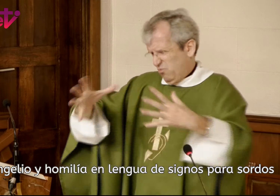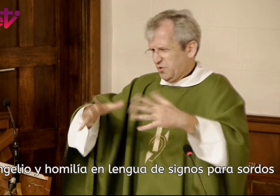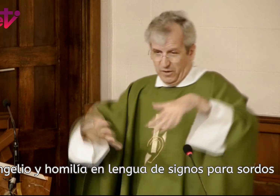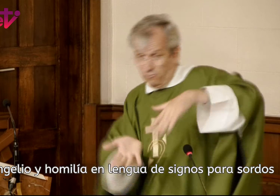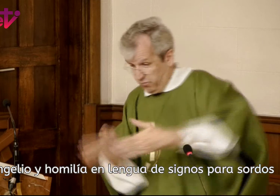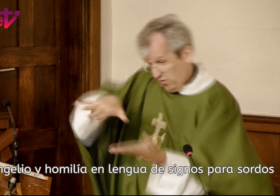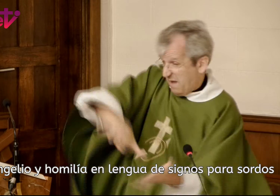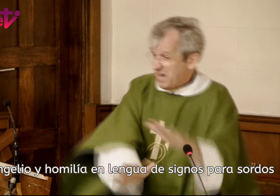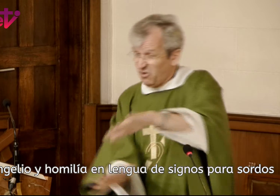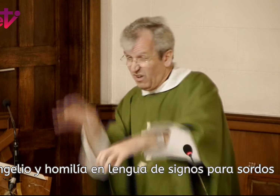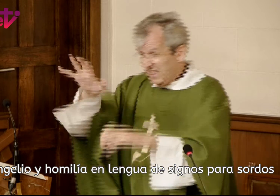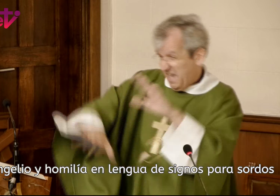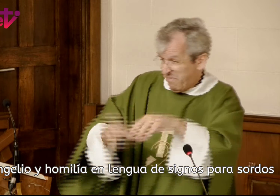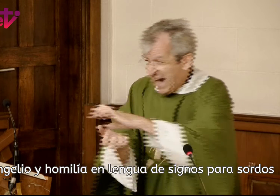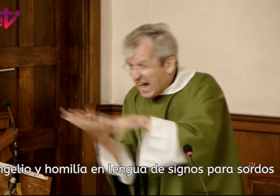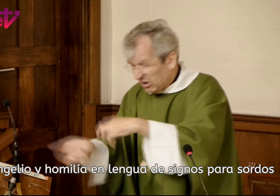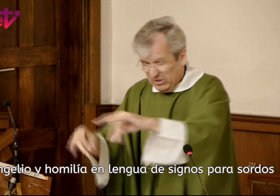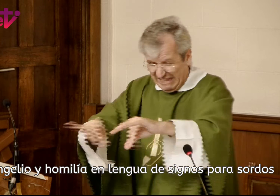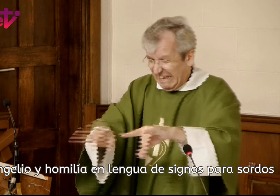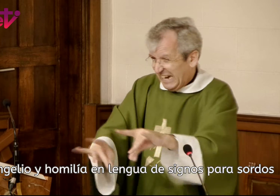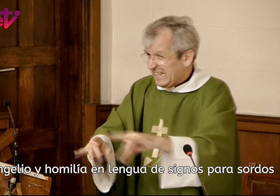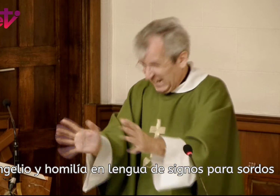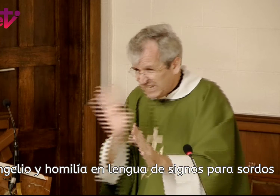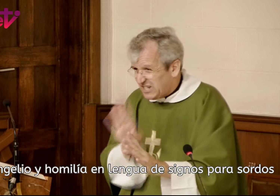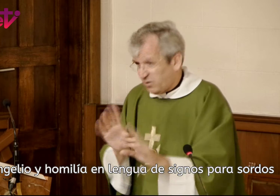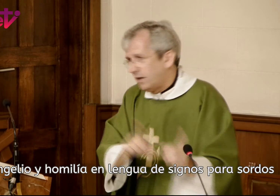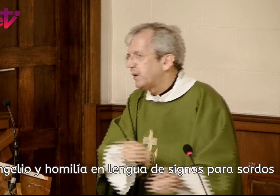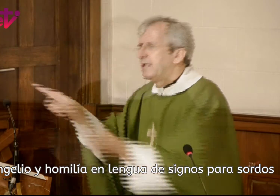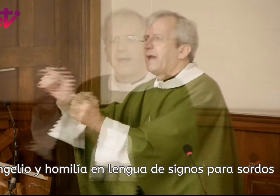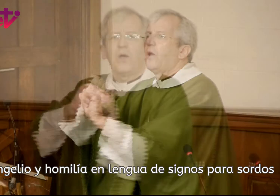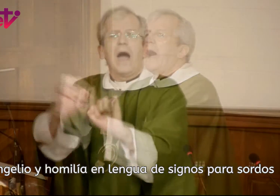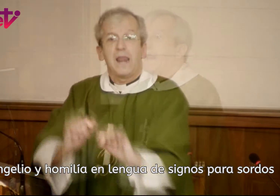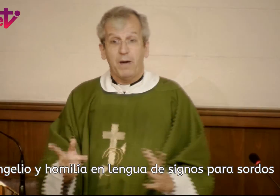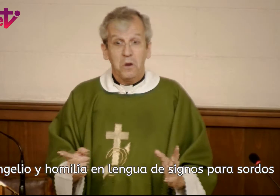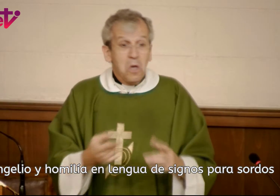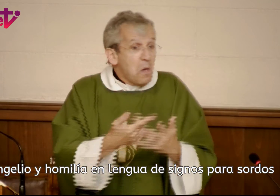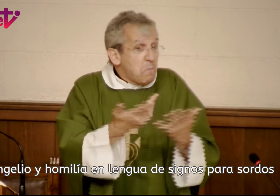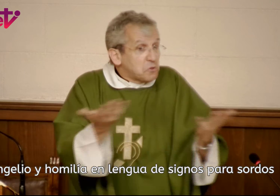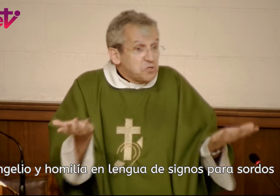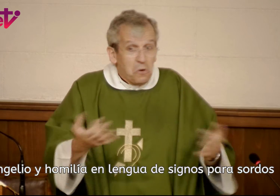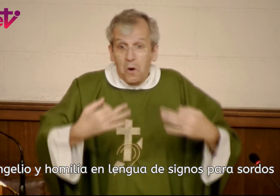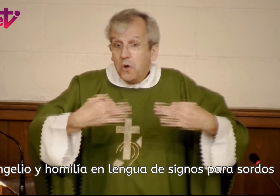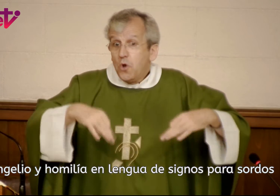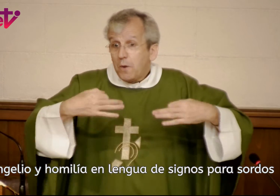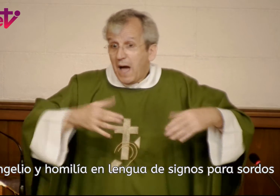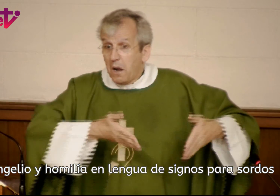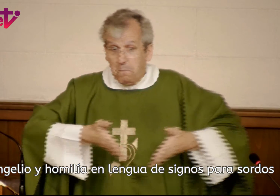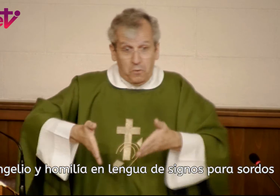mucho porque vamos por un camino de barro, de tierra y tal, y se ensucia, hay que llevarlo a lavar. Pero si no, normal, por